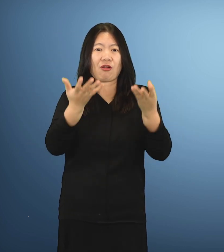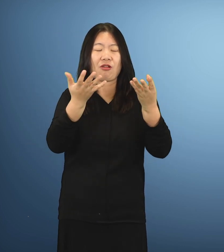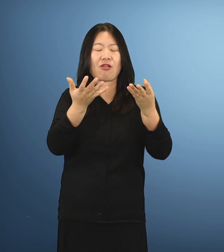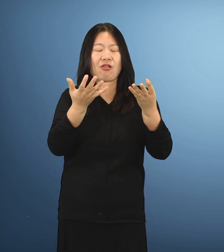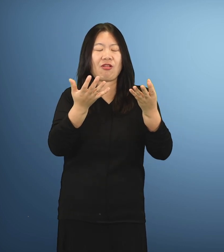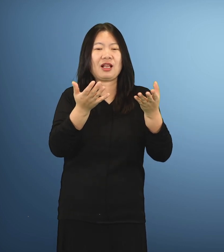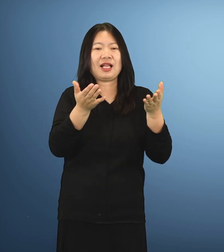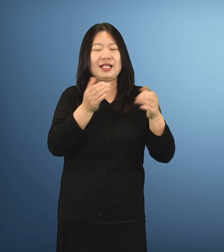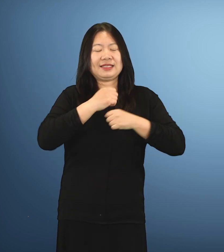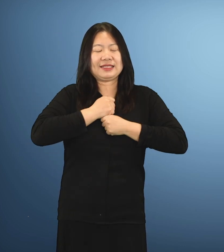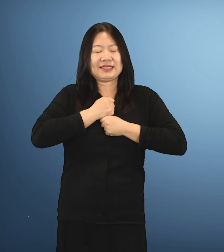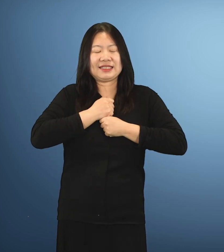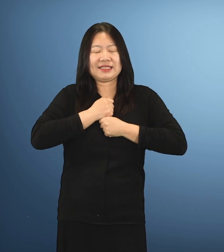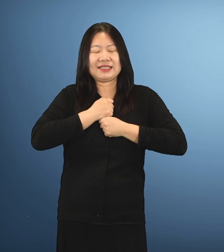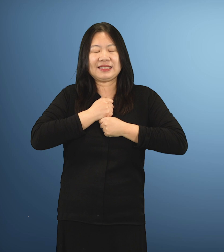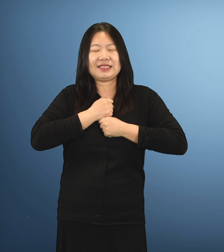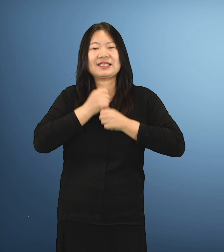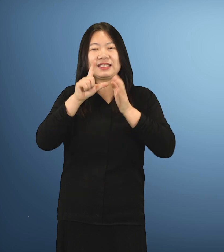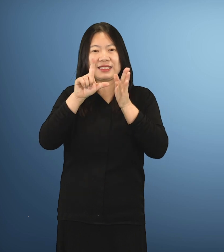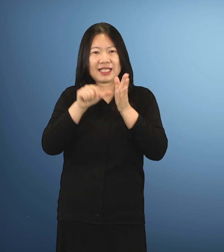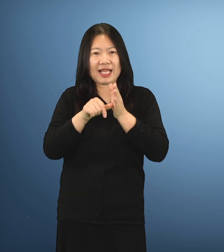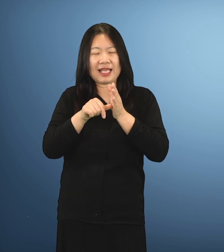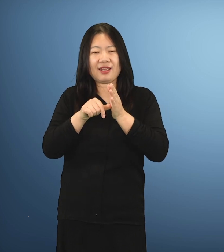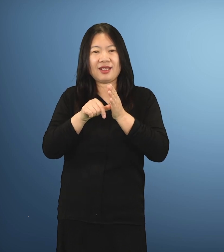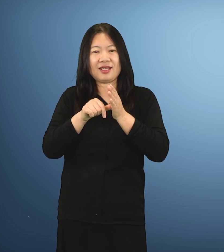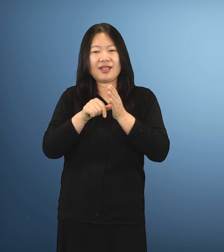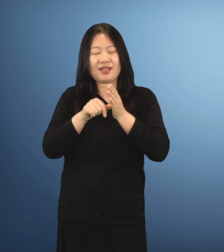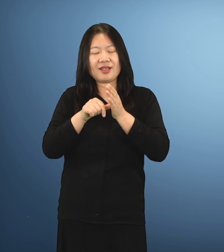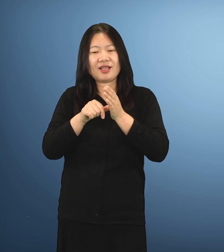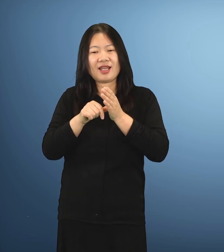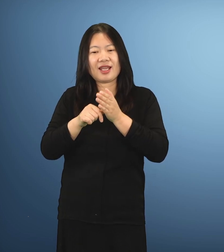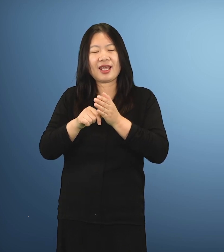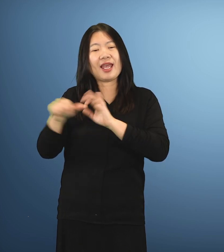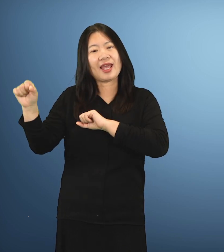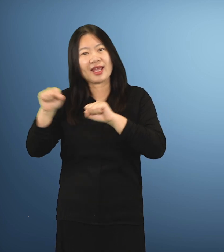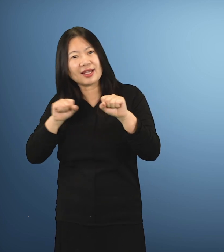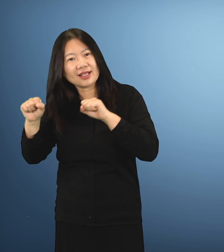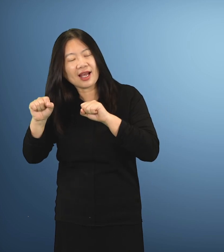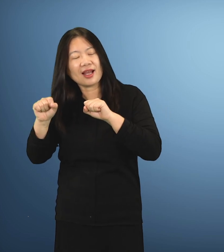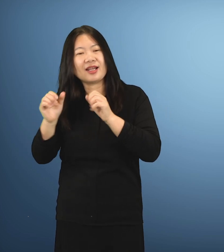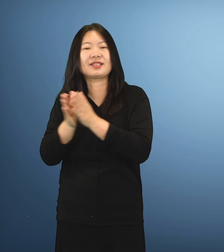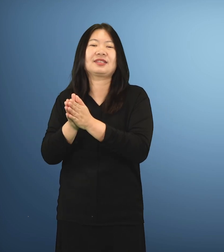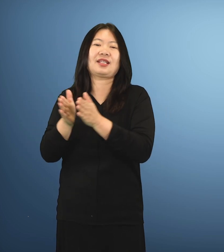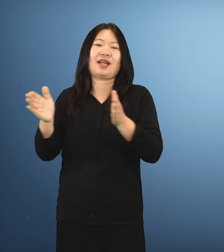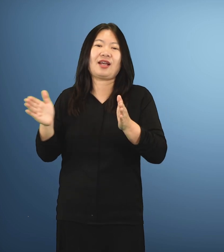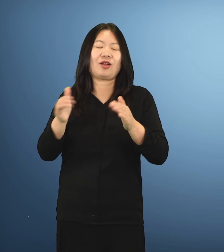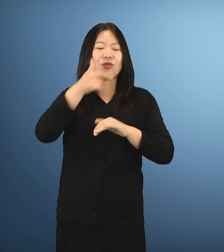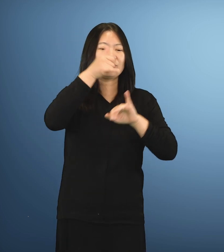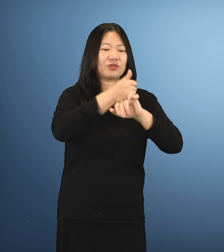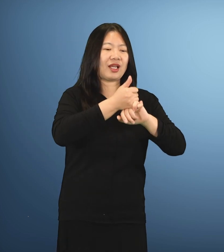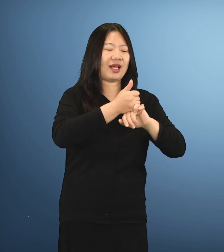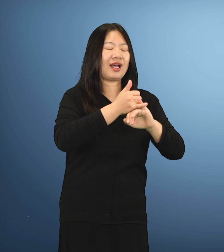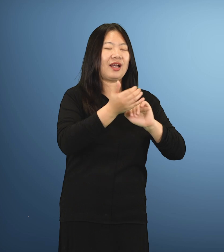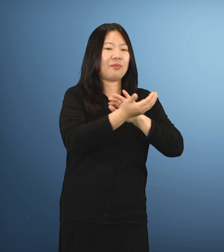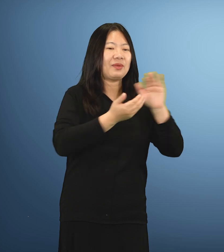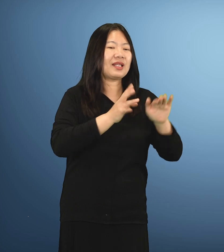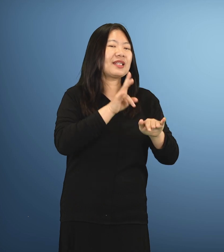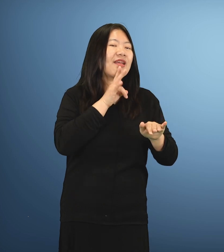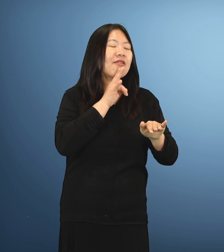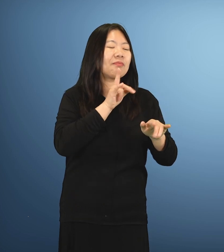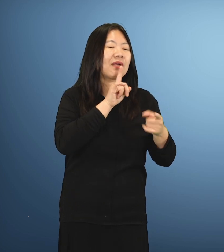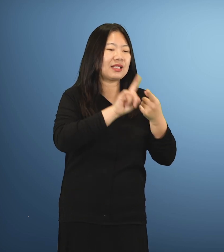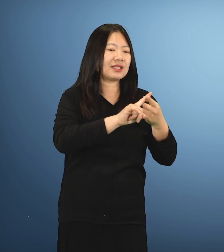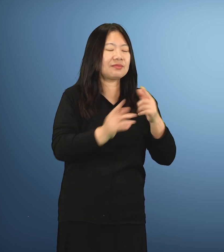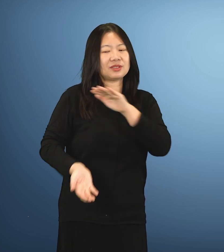가운데 일어난 하나님의 구약의 예언의 성취입니다. 그 수장절, 감사와